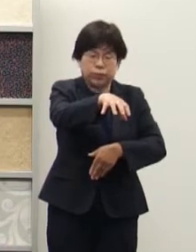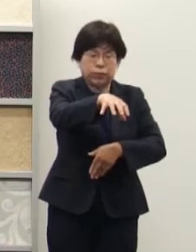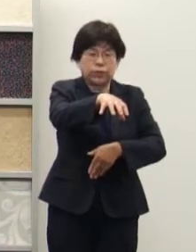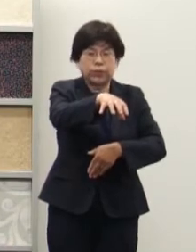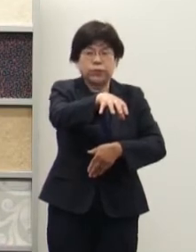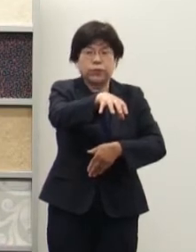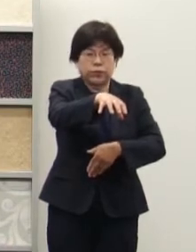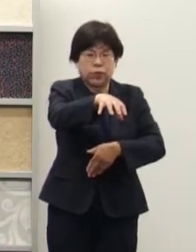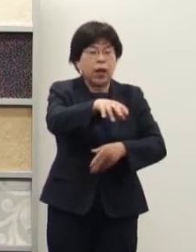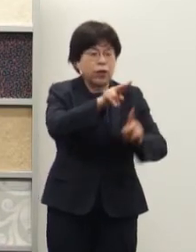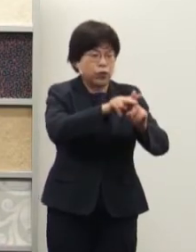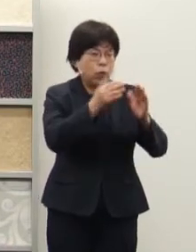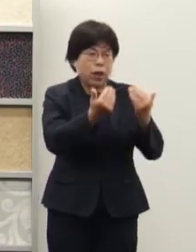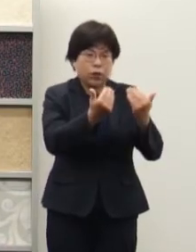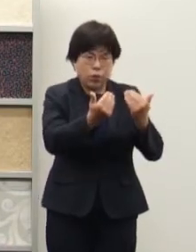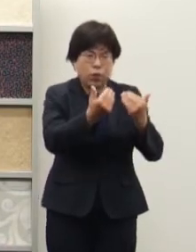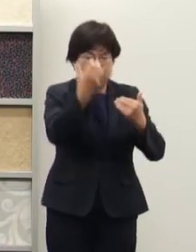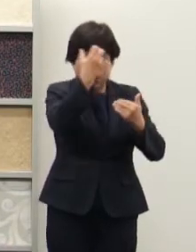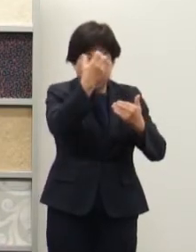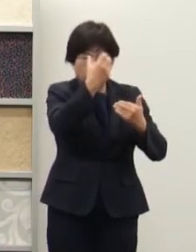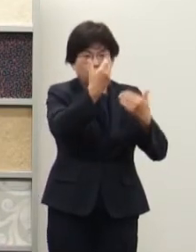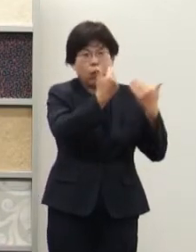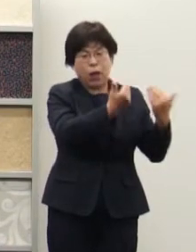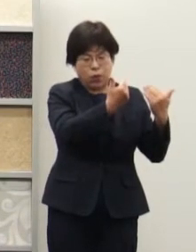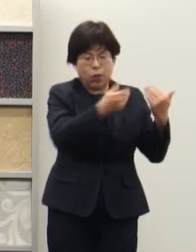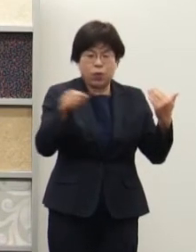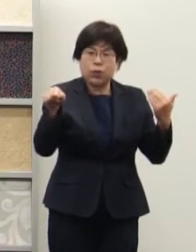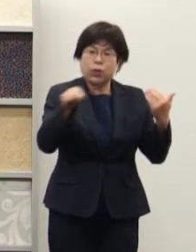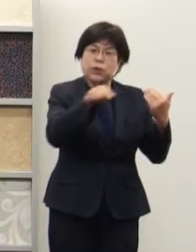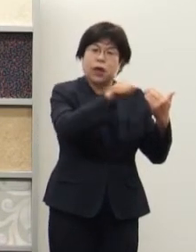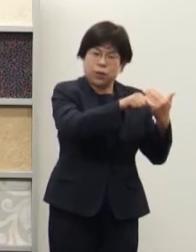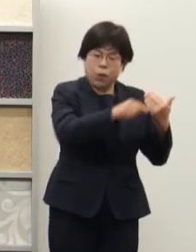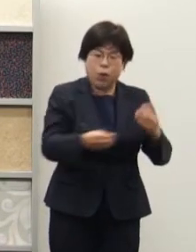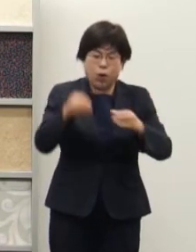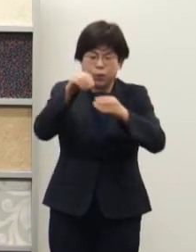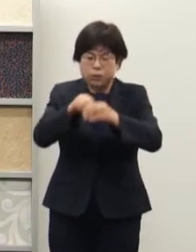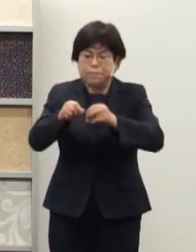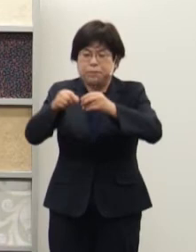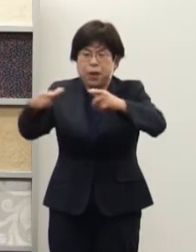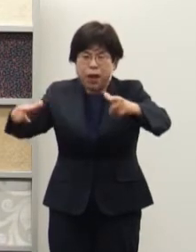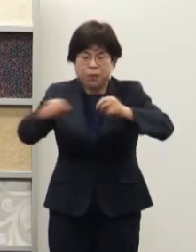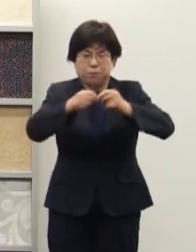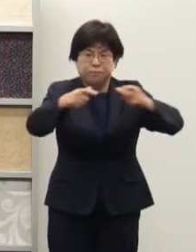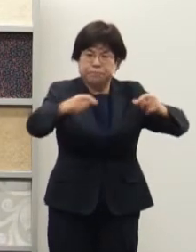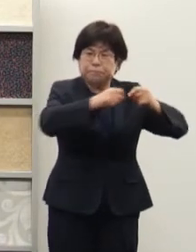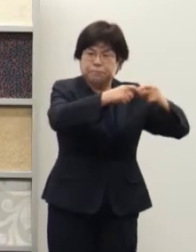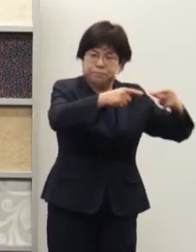は、小学校高等学校などでの、クラスターの発生が、目立っております。